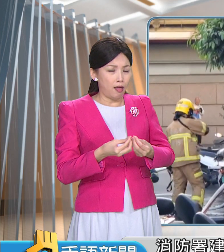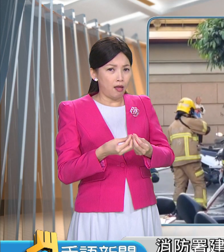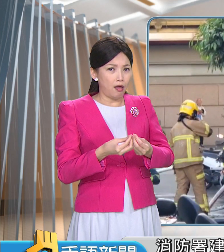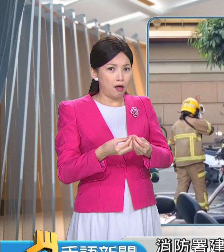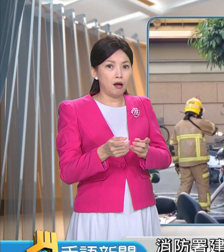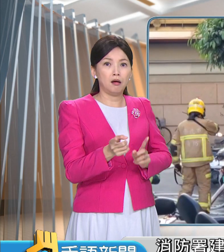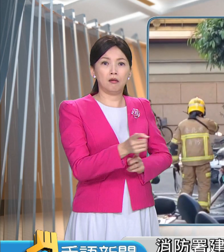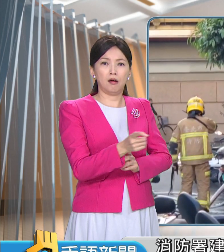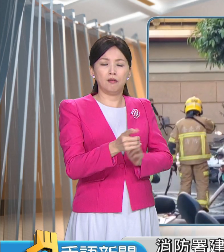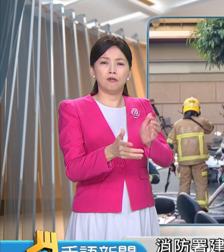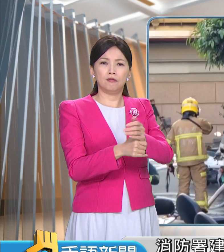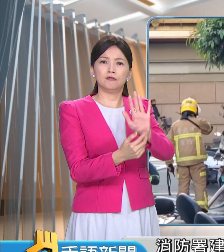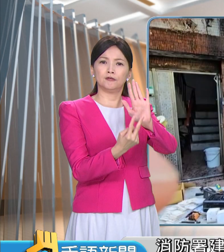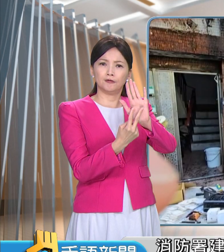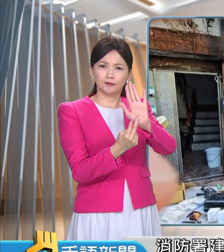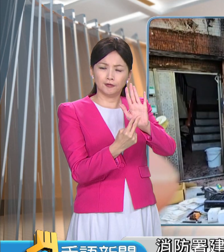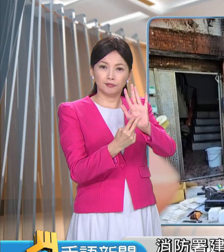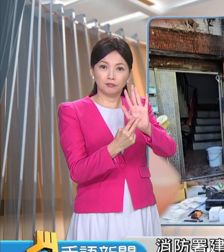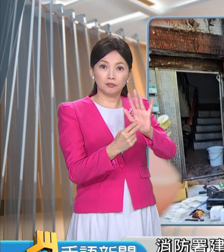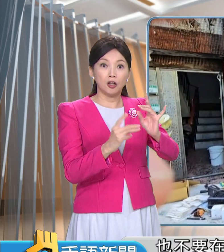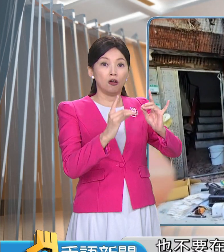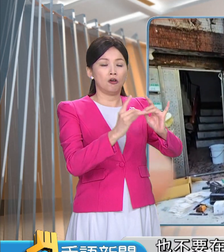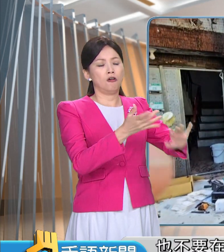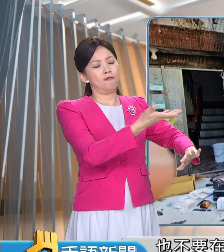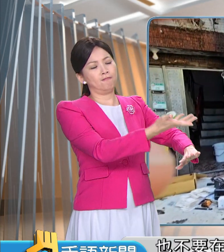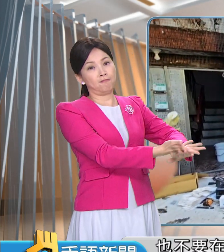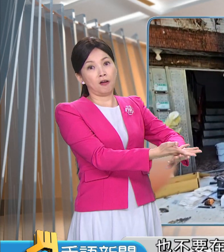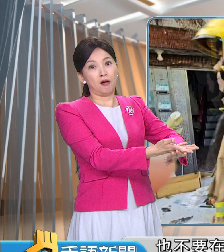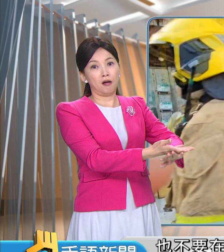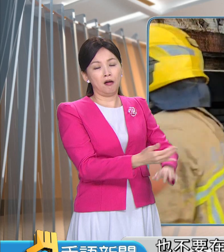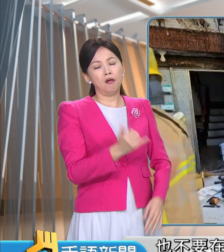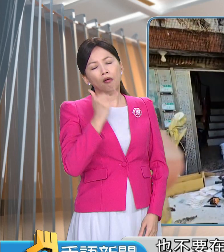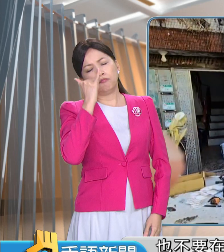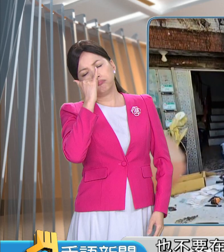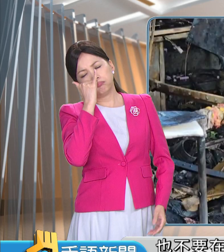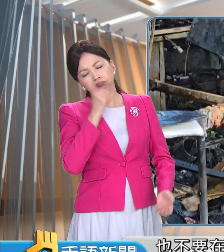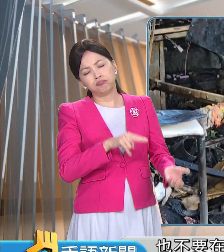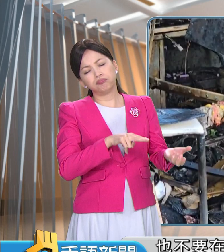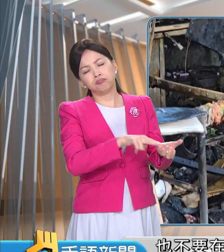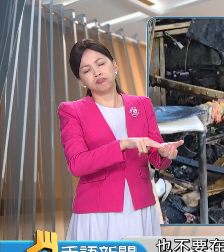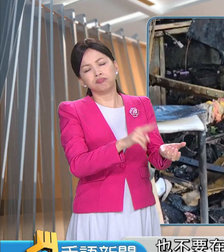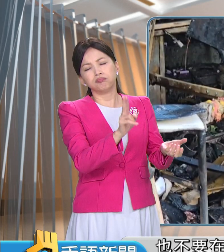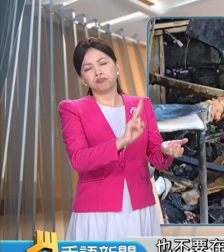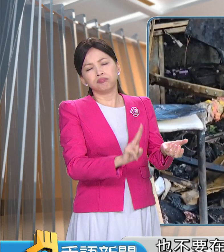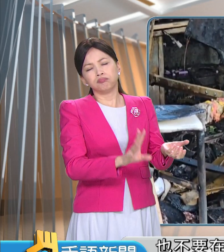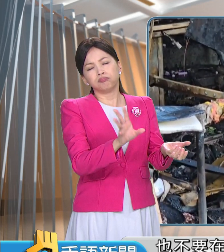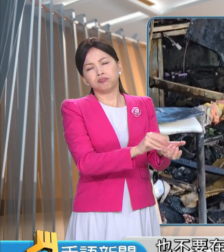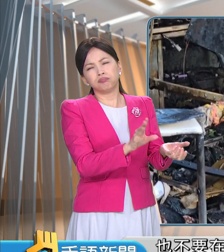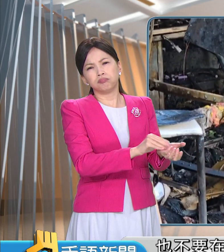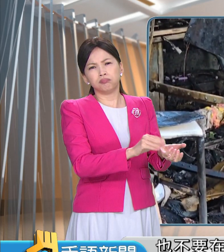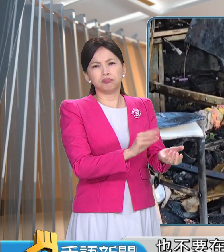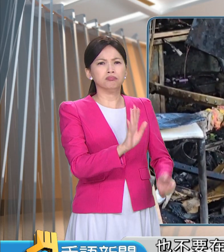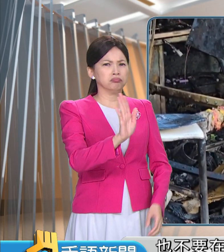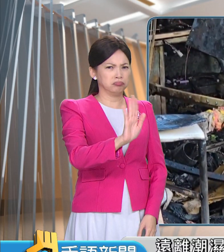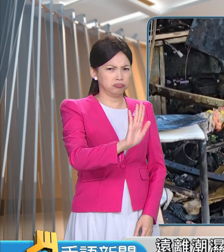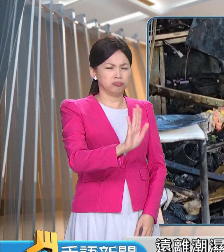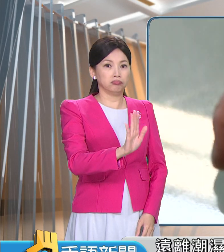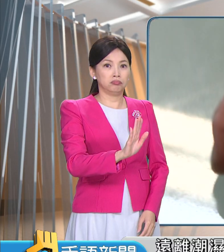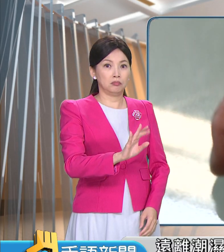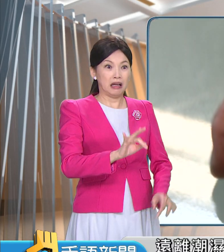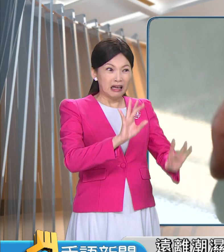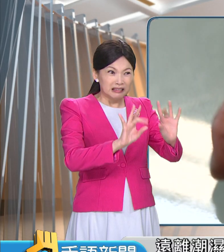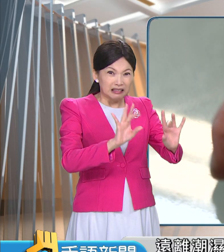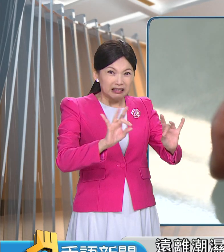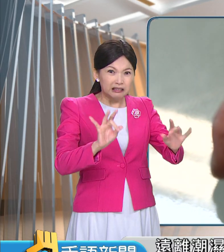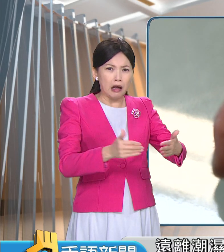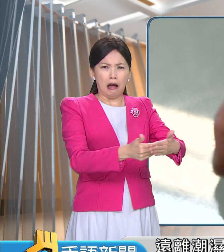放在床上，也不要在睡觉的时候充电，并且要